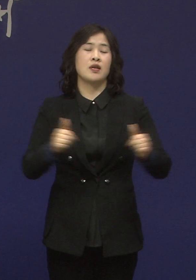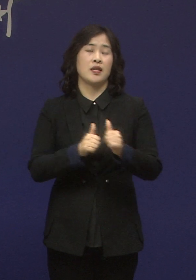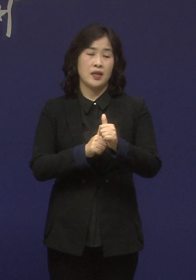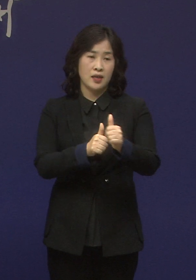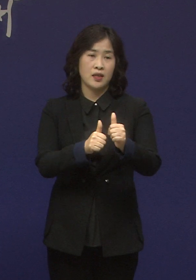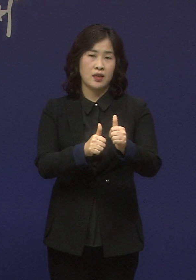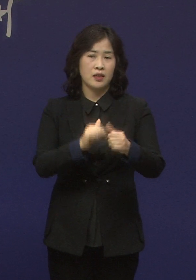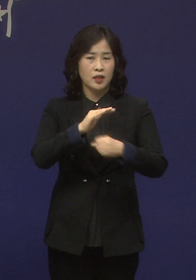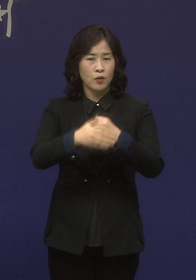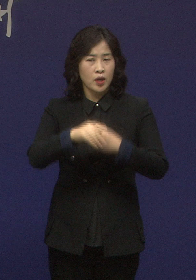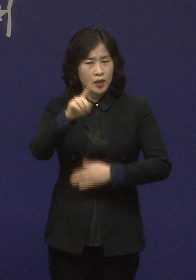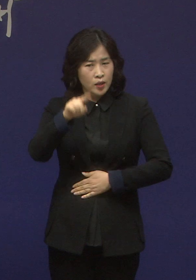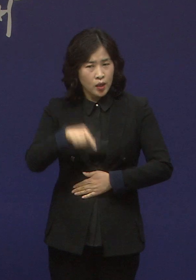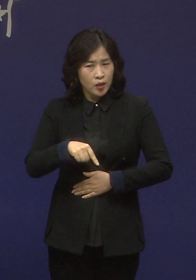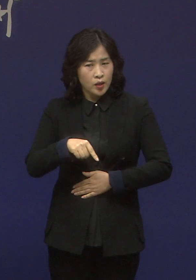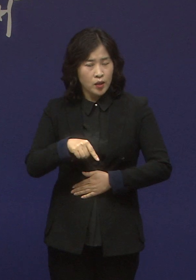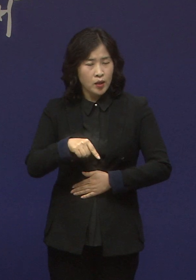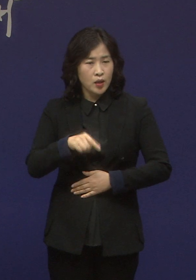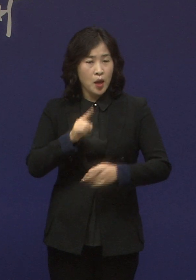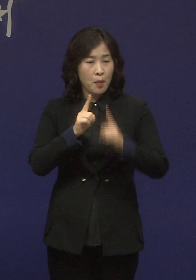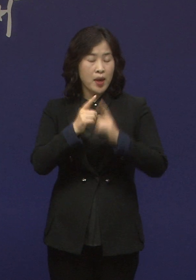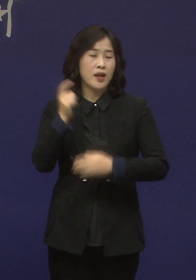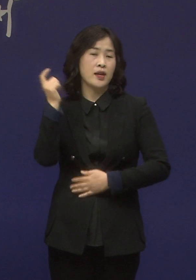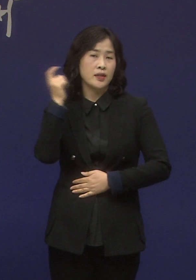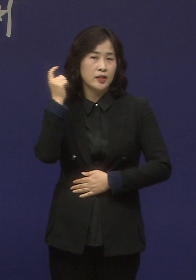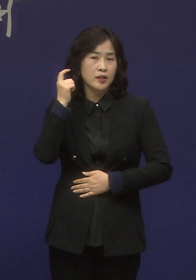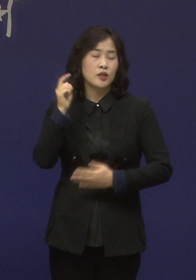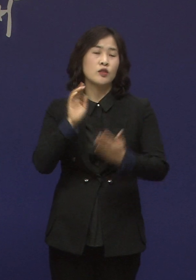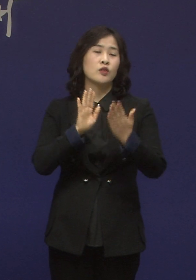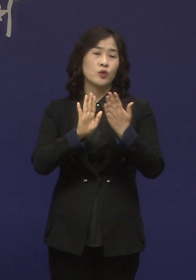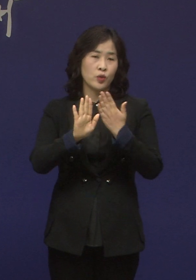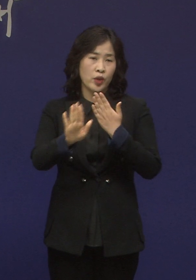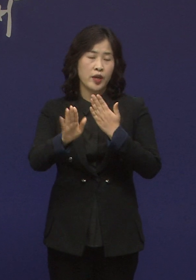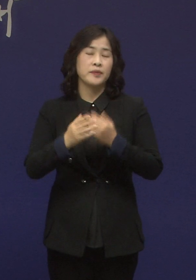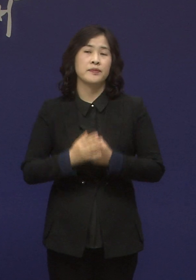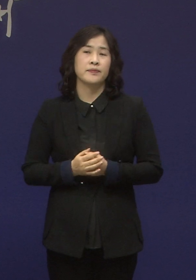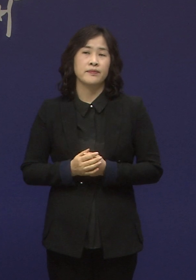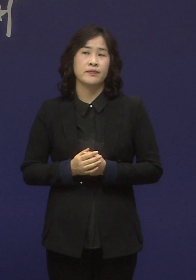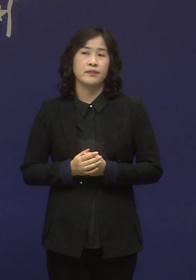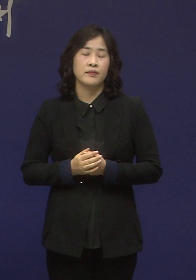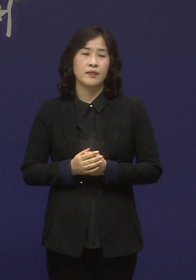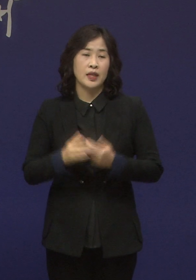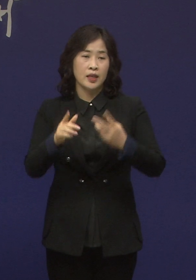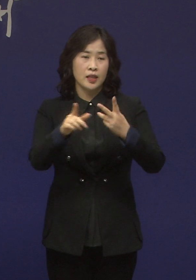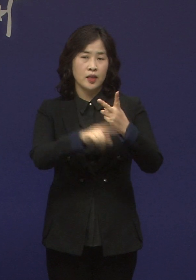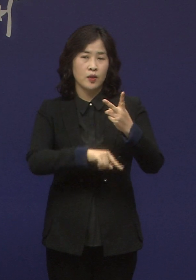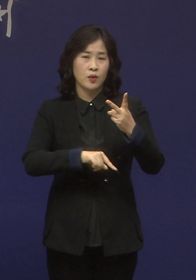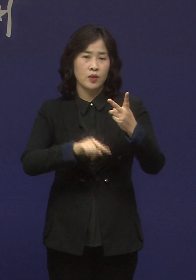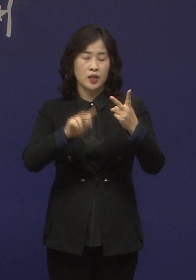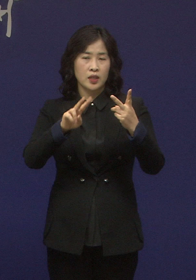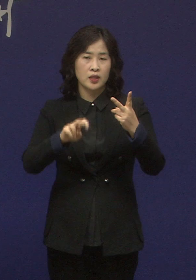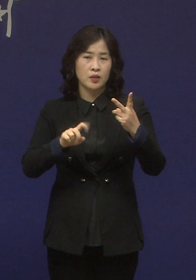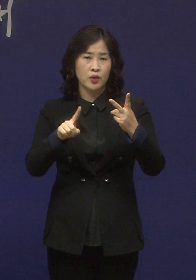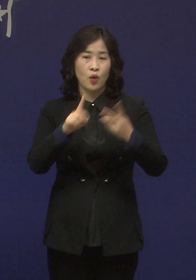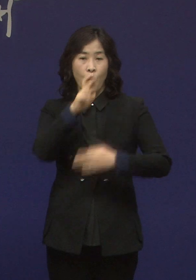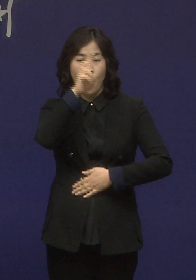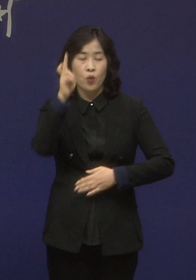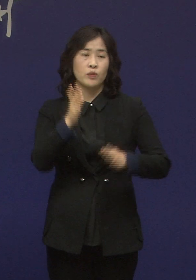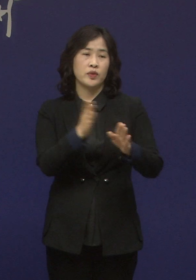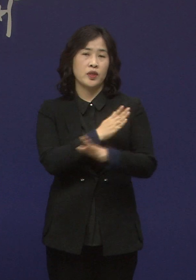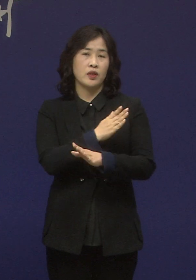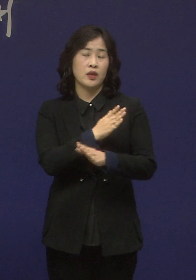따라서 대구를 다녀왔다는 본인 진술이 있은 이후에 지난 21일